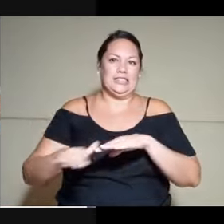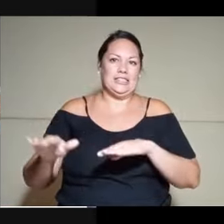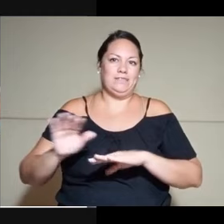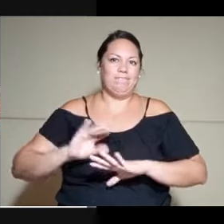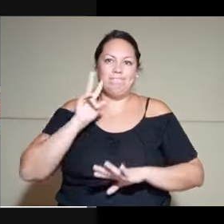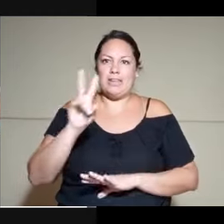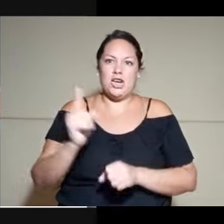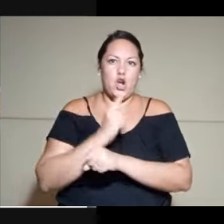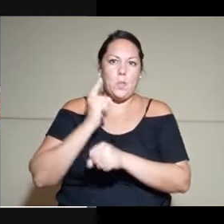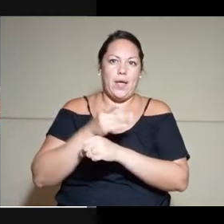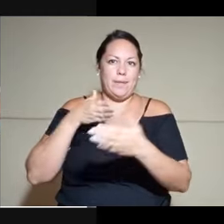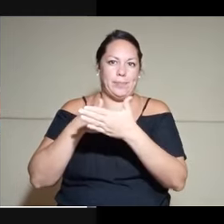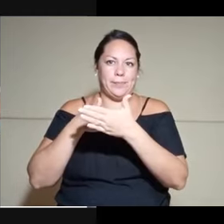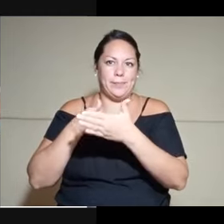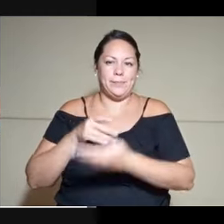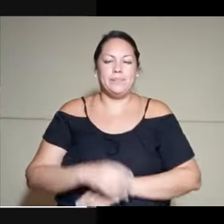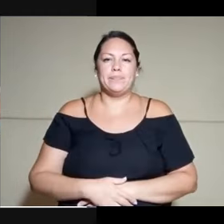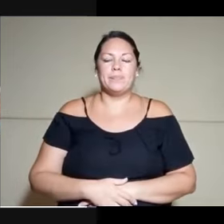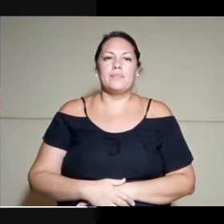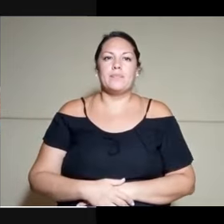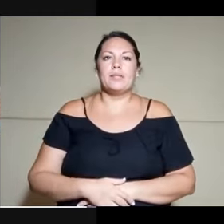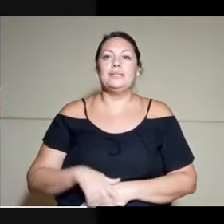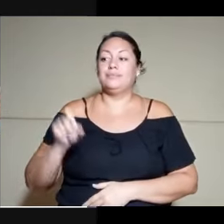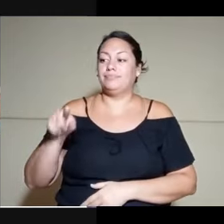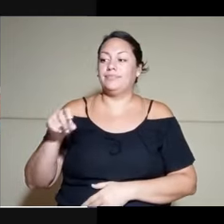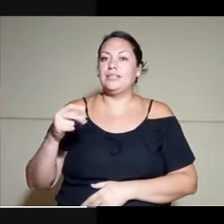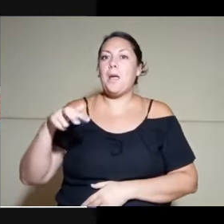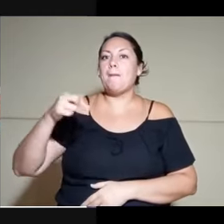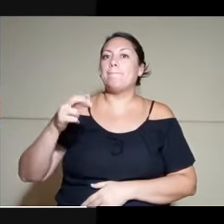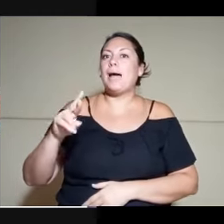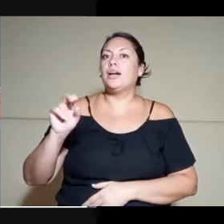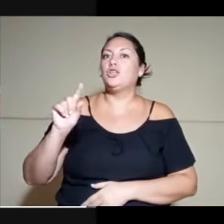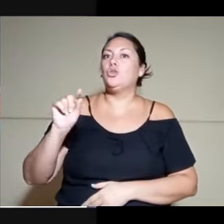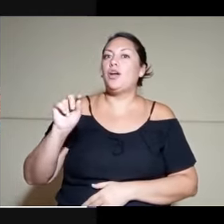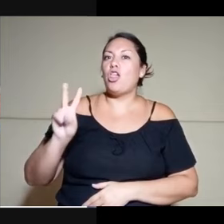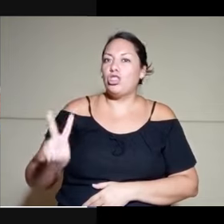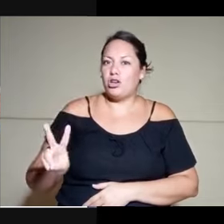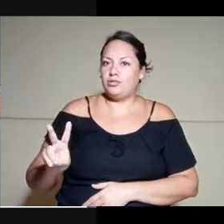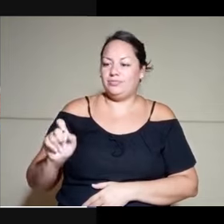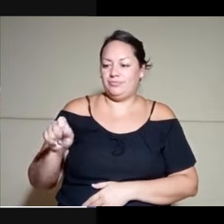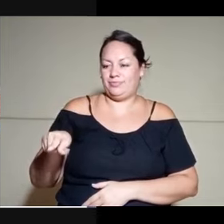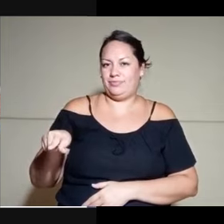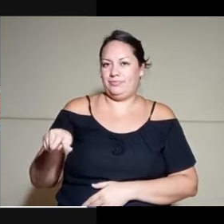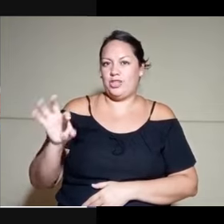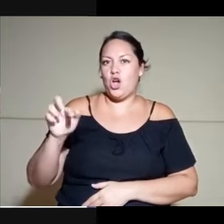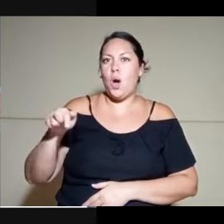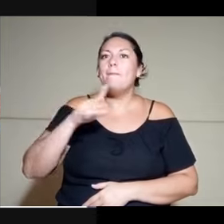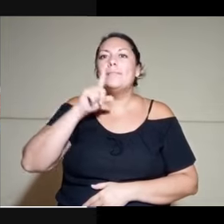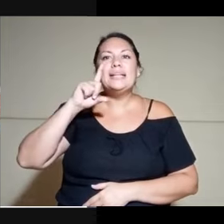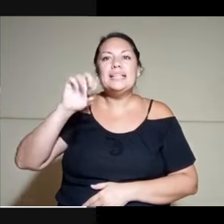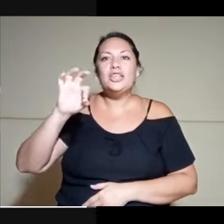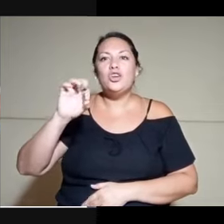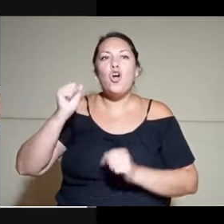corteza occipital, por más que llegue la información, si la corteza está dañada, no va a ver. Eso es el primer par, el segundo